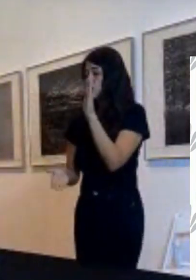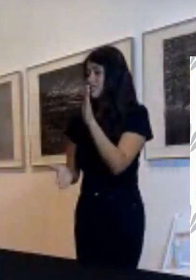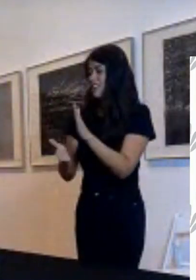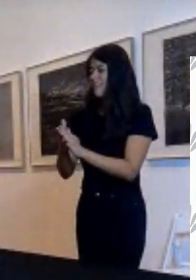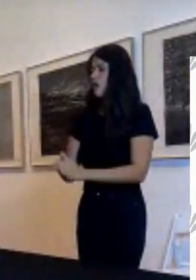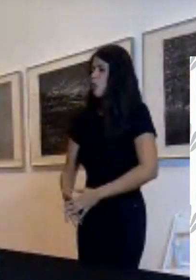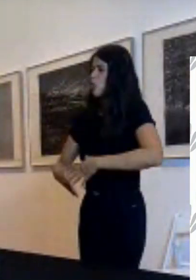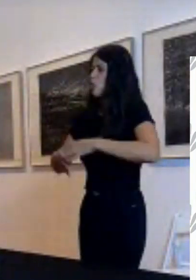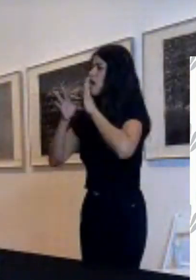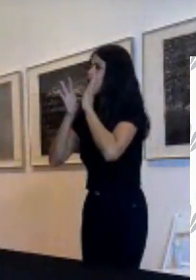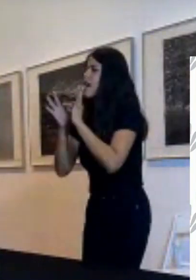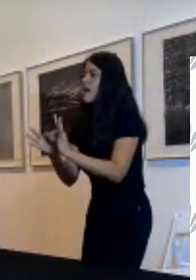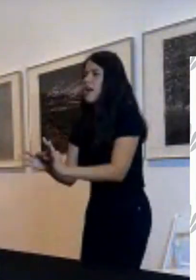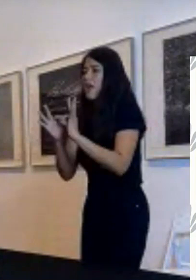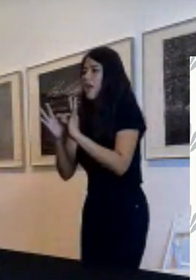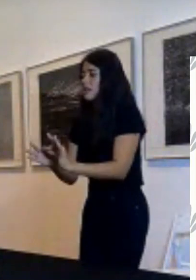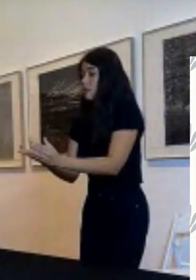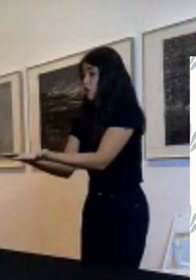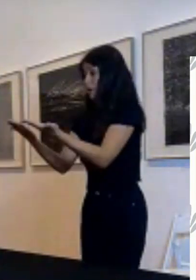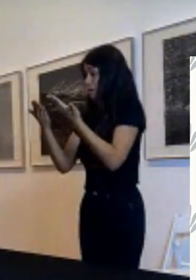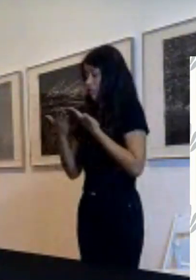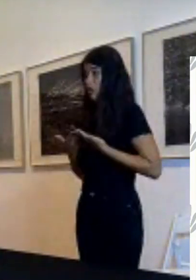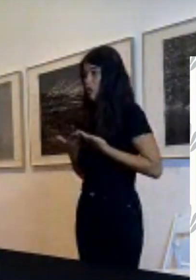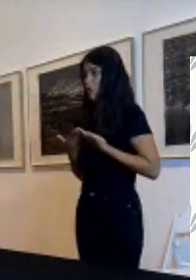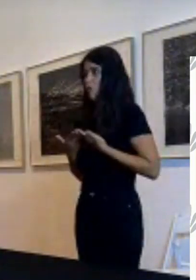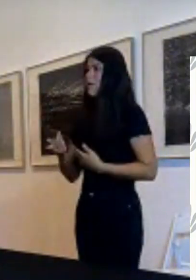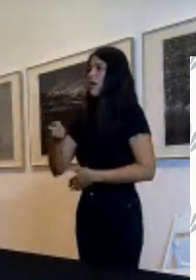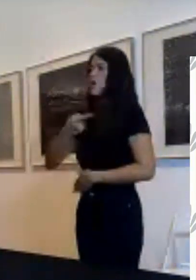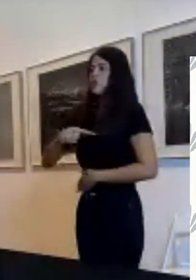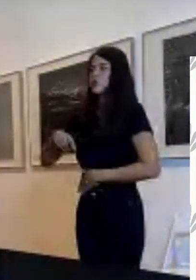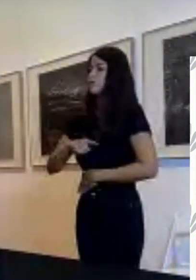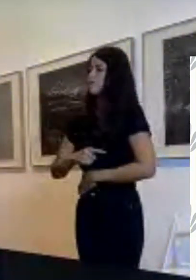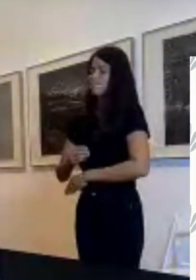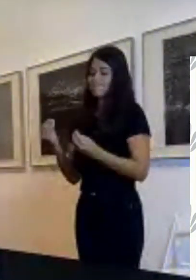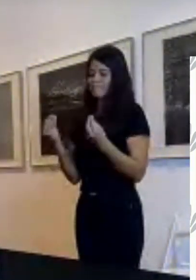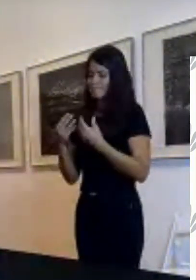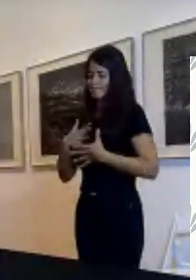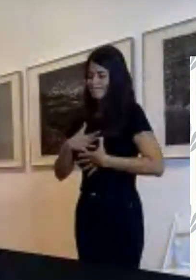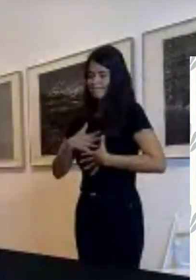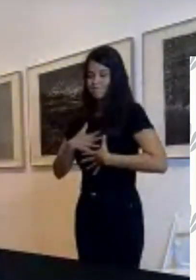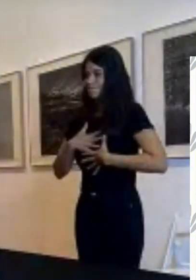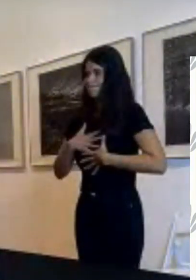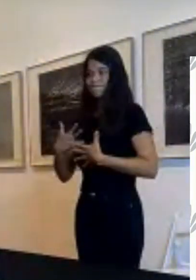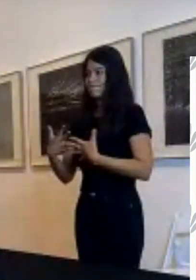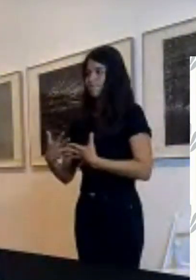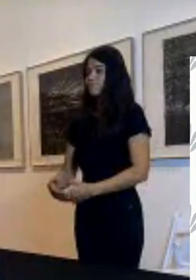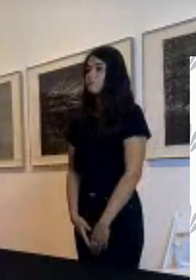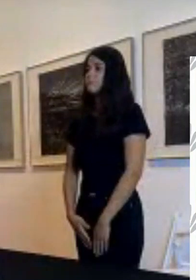decían gracias por lo que nos entregaron, para nosotros eso fue muchísimo. Ahora, a